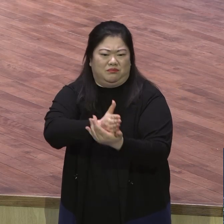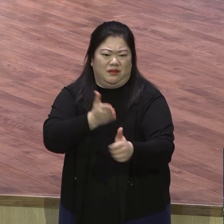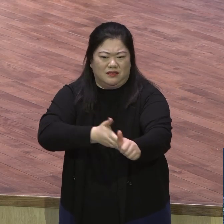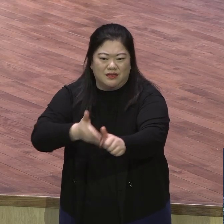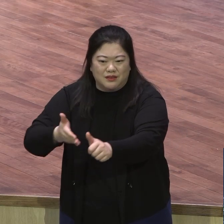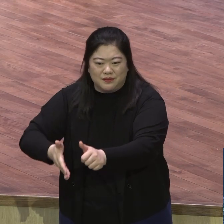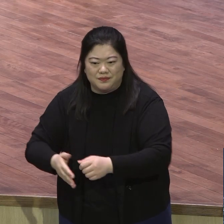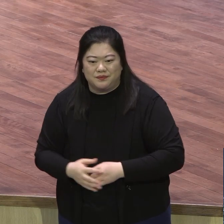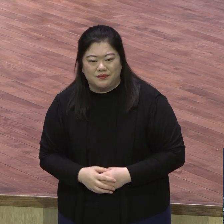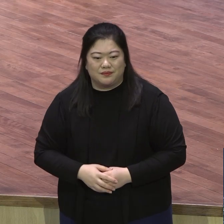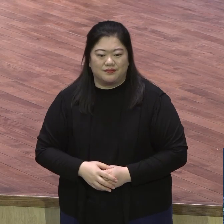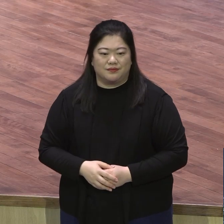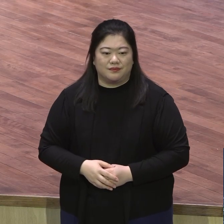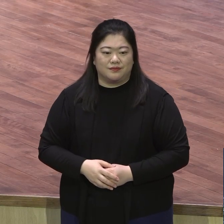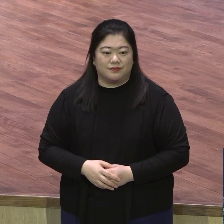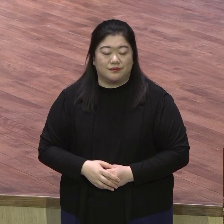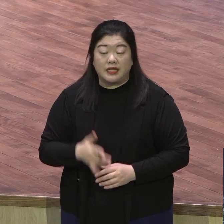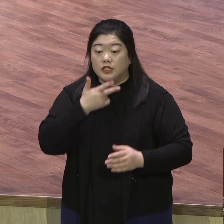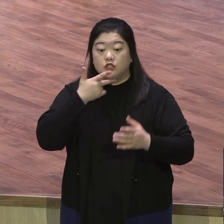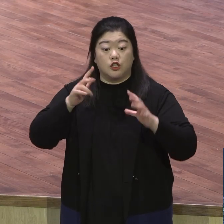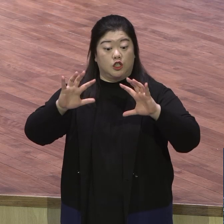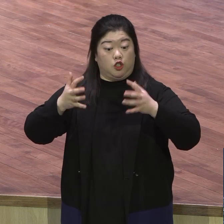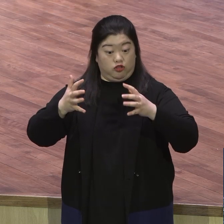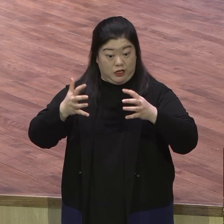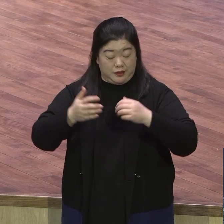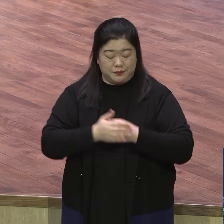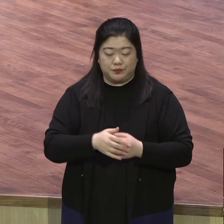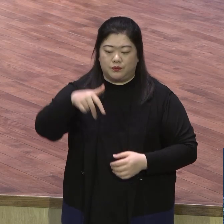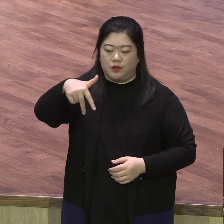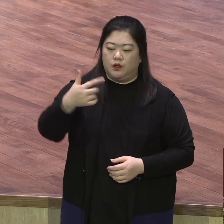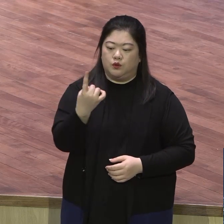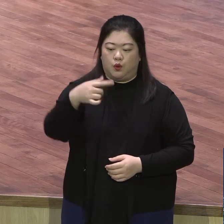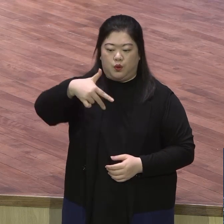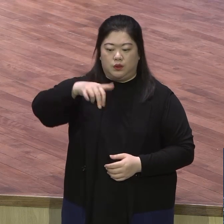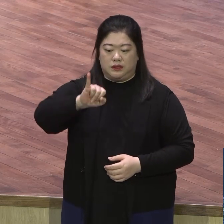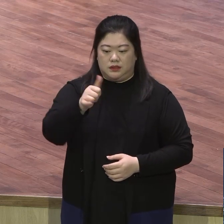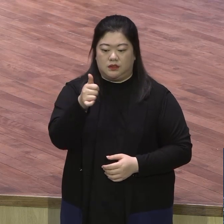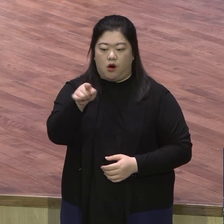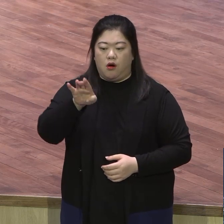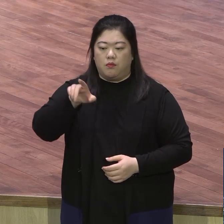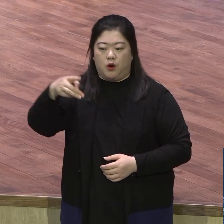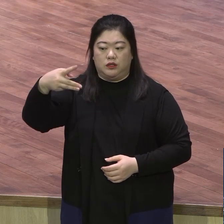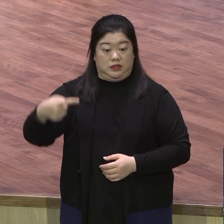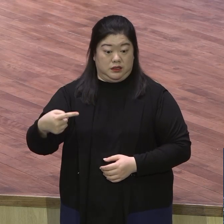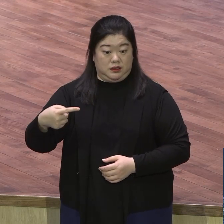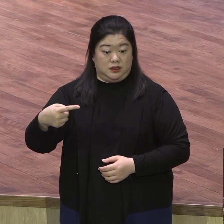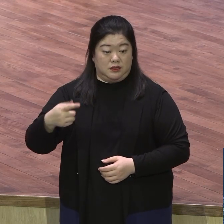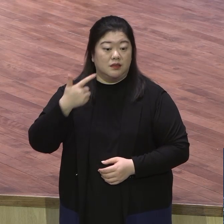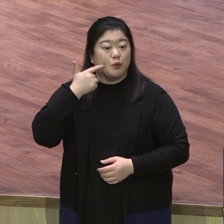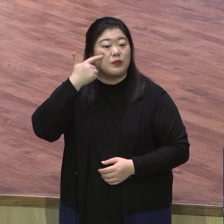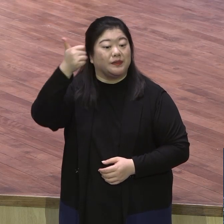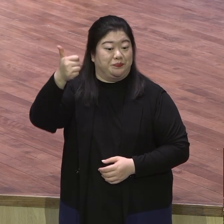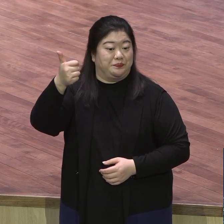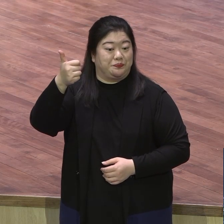영국의 신임에서 목사된 조지 허워트라는 목사님에서 용서를 해서 이런 말을 했어요.